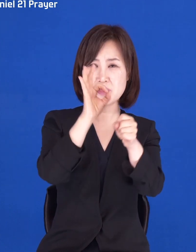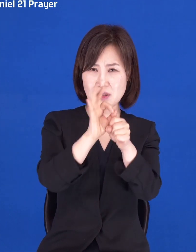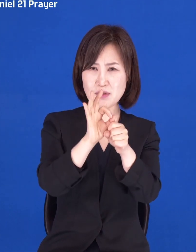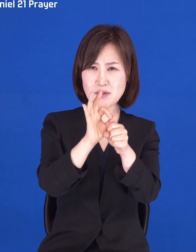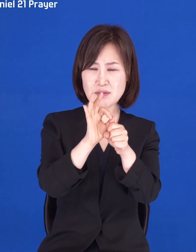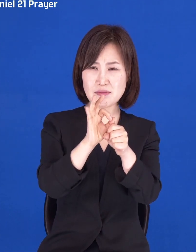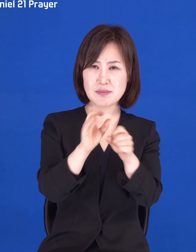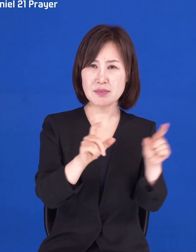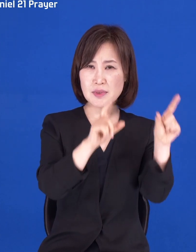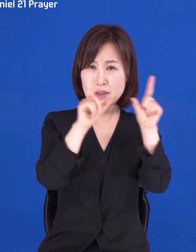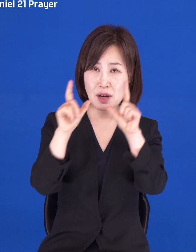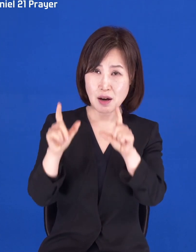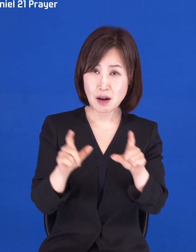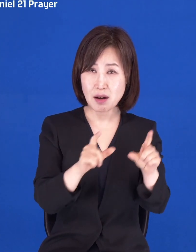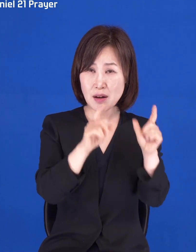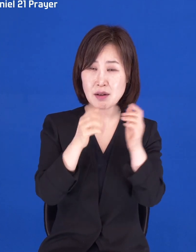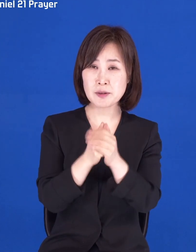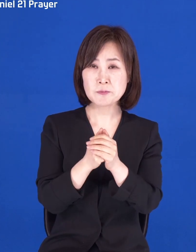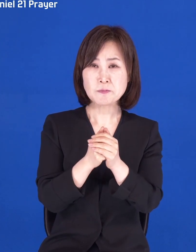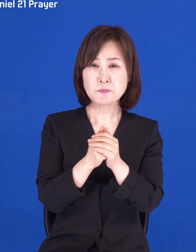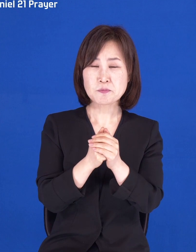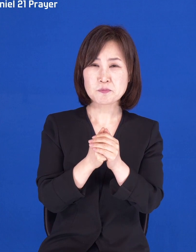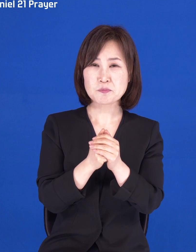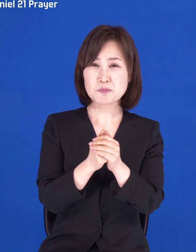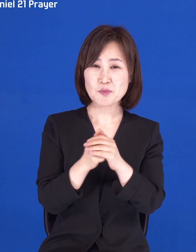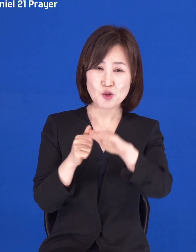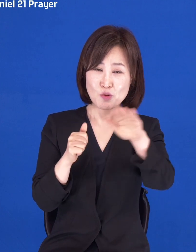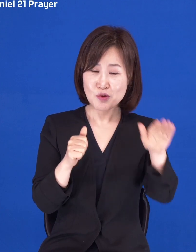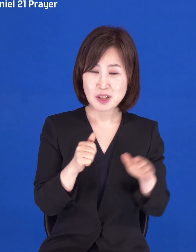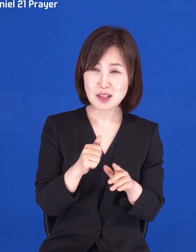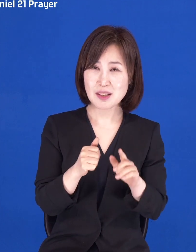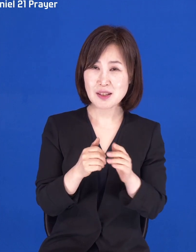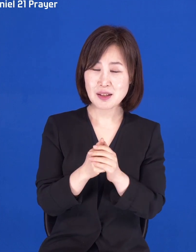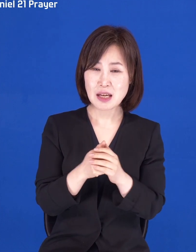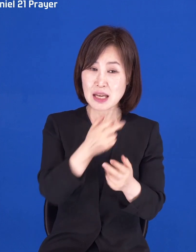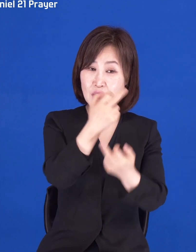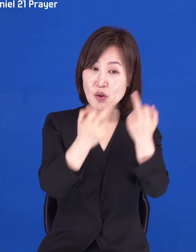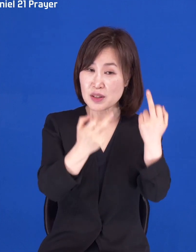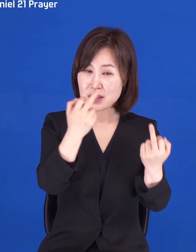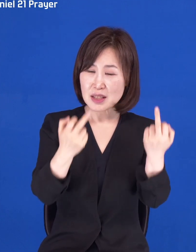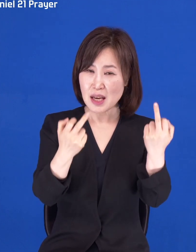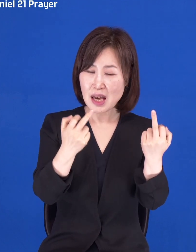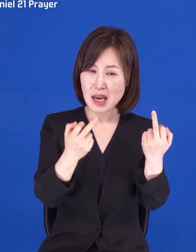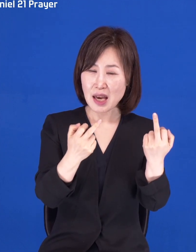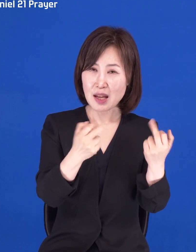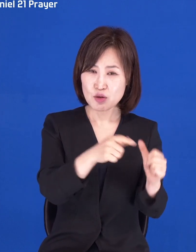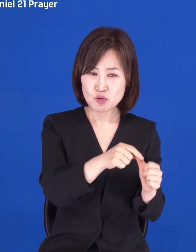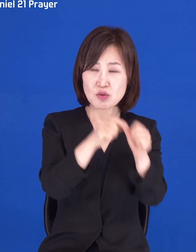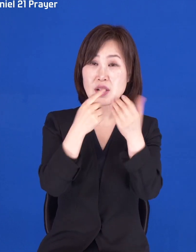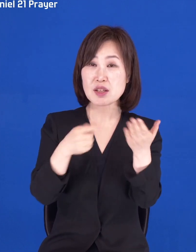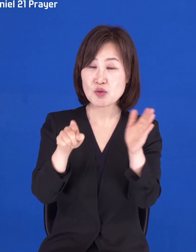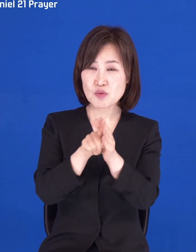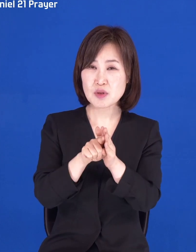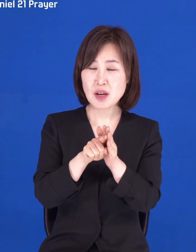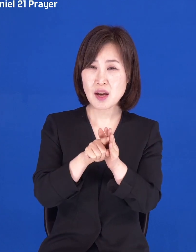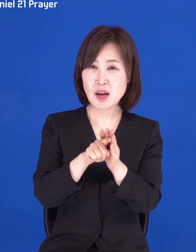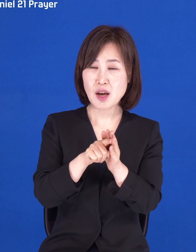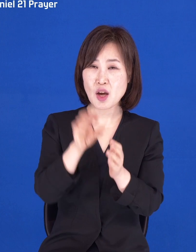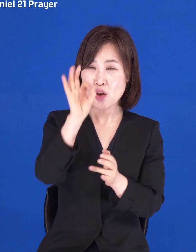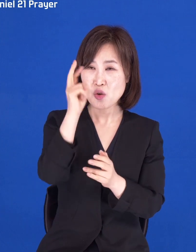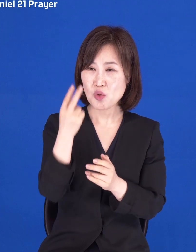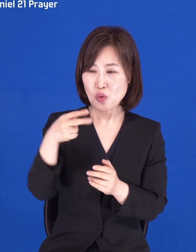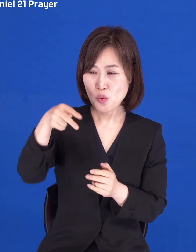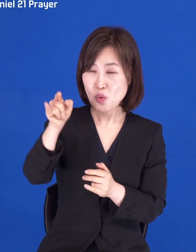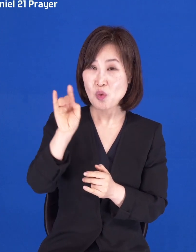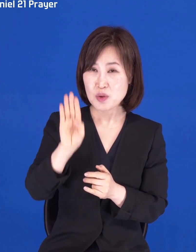그리고 형제를 살리시려고 요셉을 먼저 애굽으로 보내셨던 하나님께서